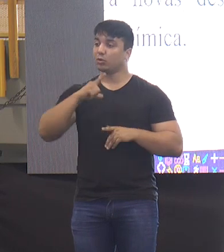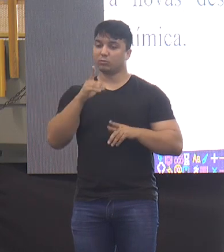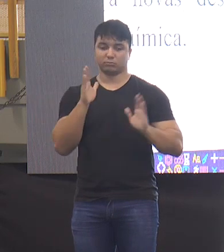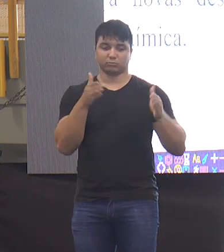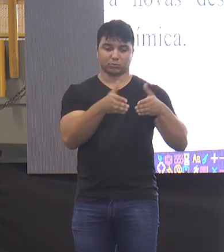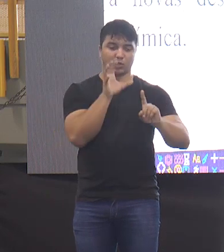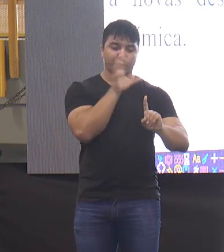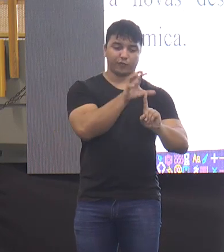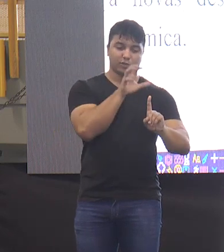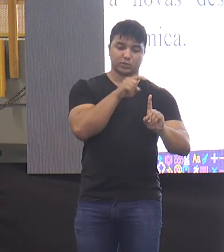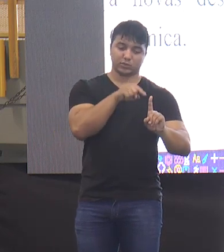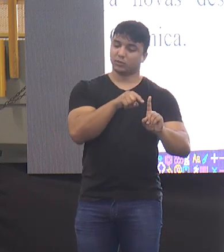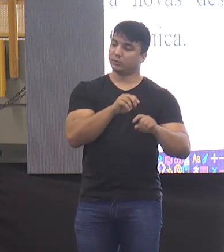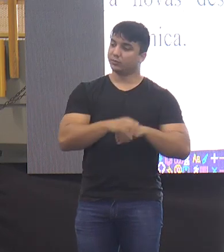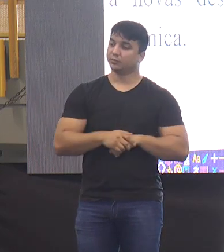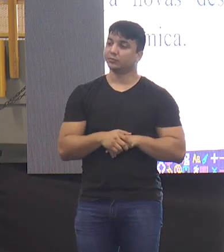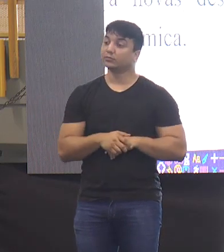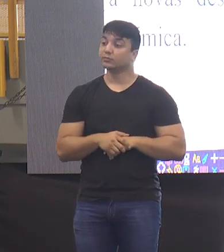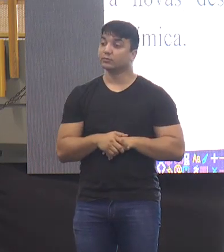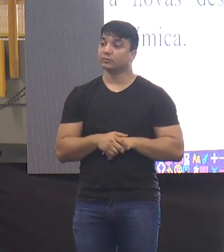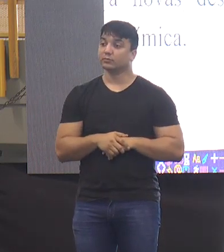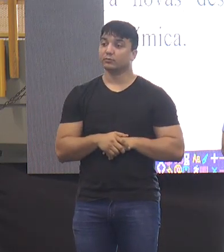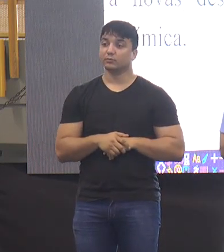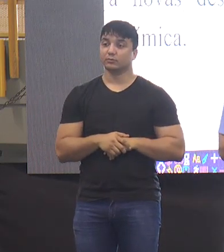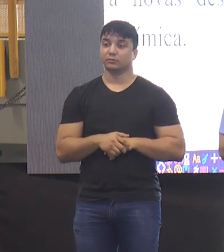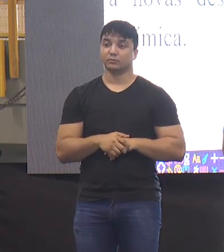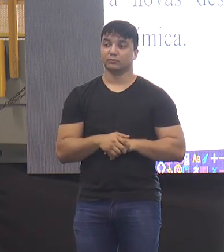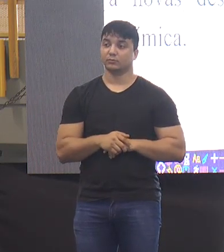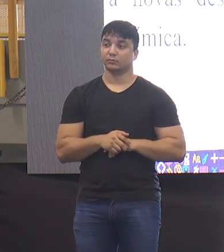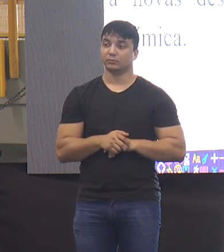vão influenciar o realismo e o naturalismo? Lembram?